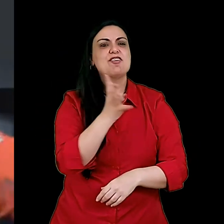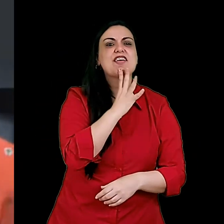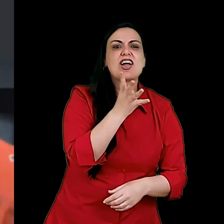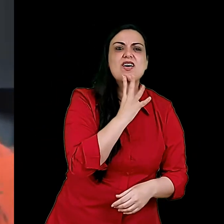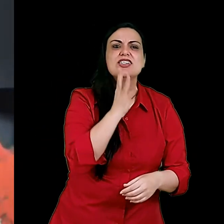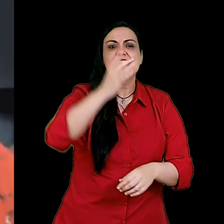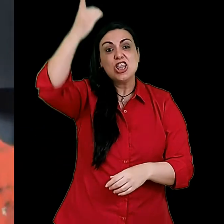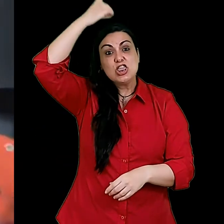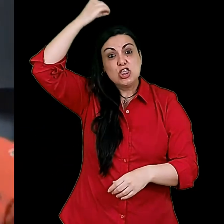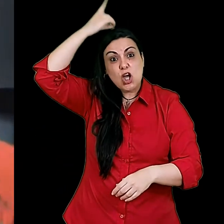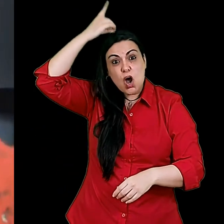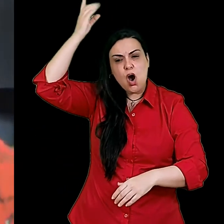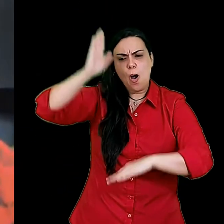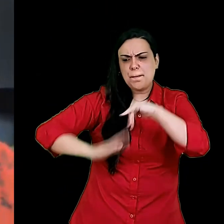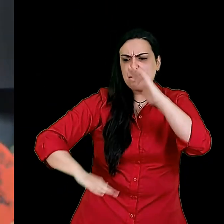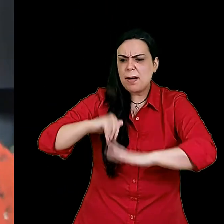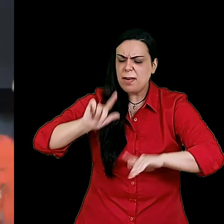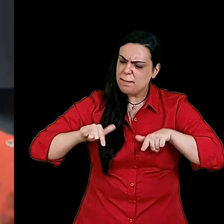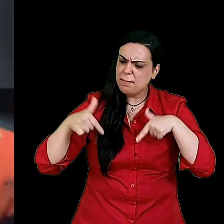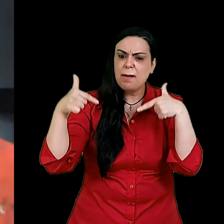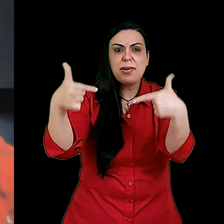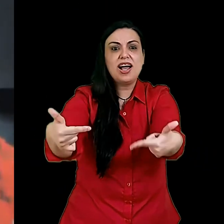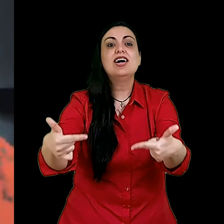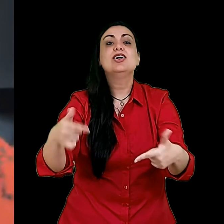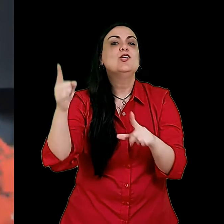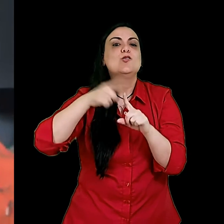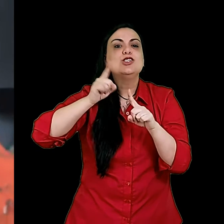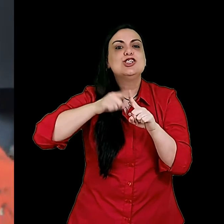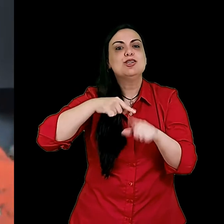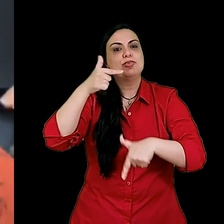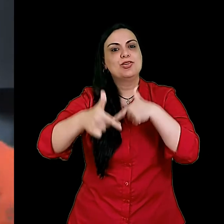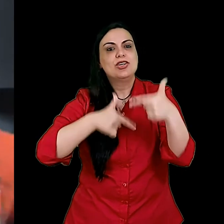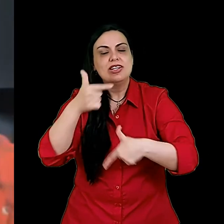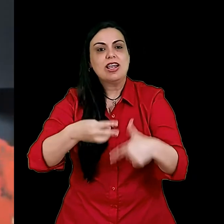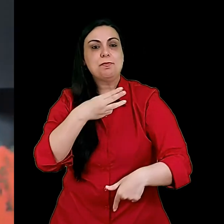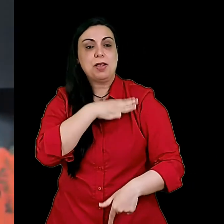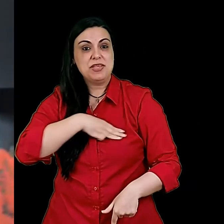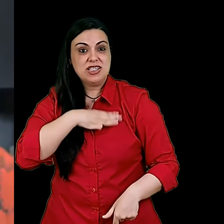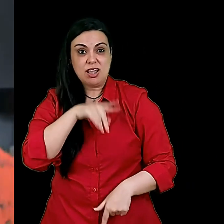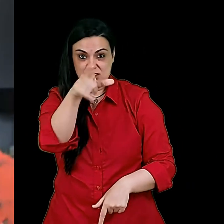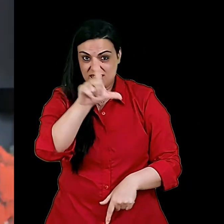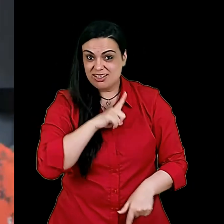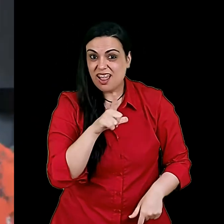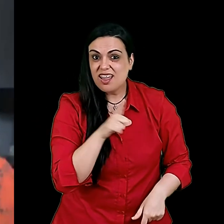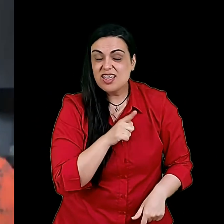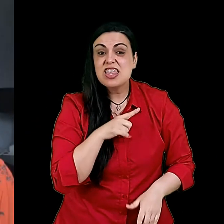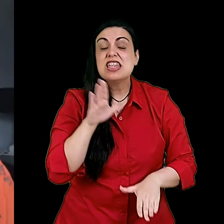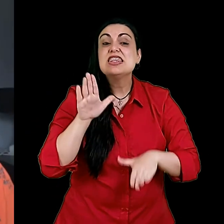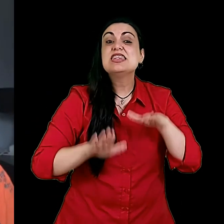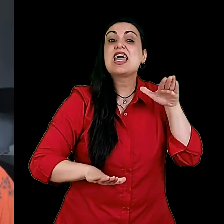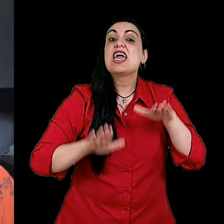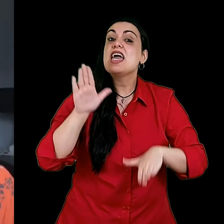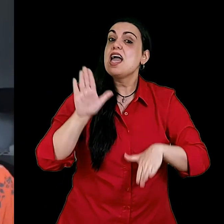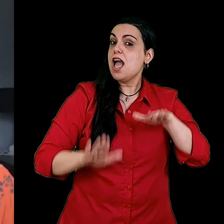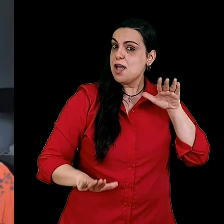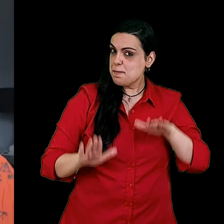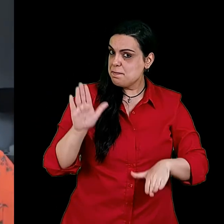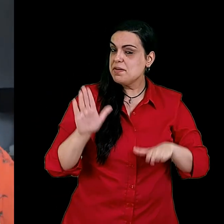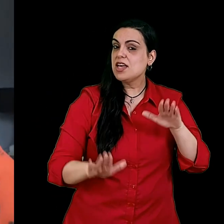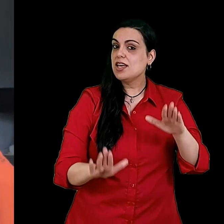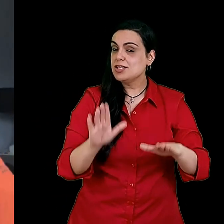se ver capaz de fazer, as pessoas que você vai conhecer, os dons que você vai exercer, a especificidade do tipo de ministério que você vai